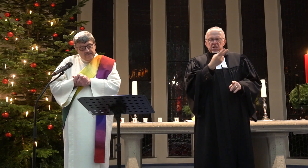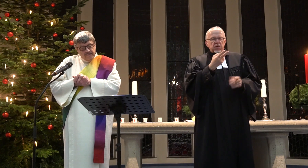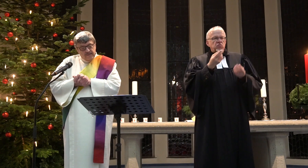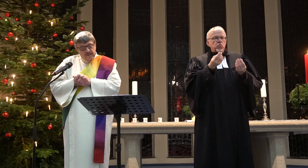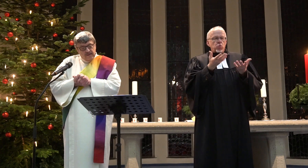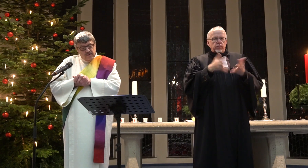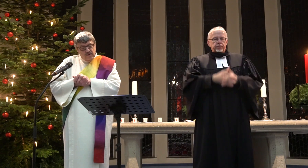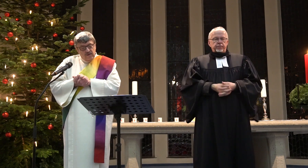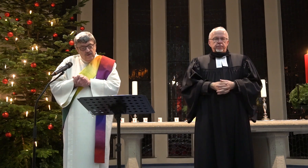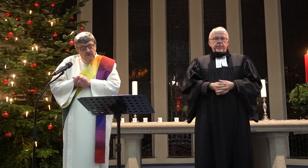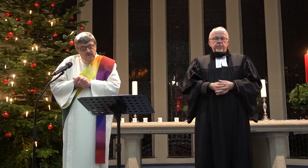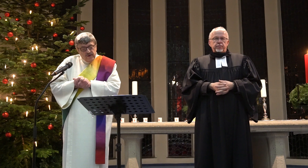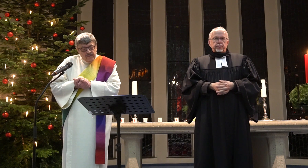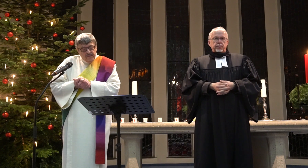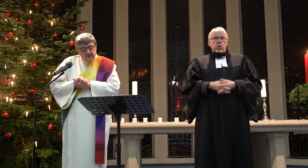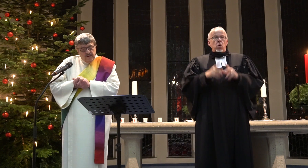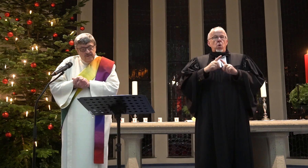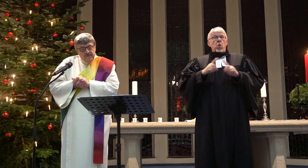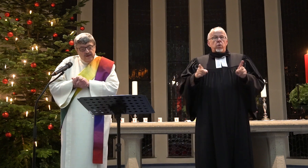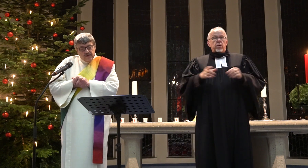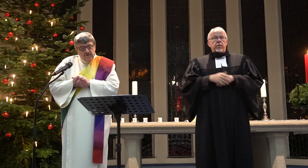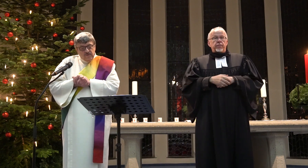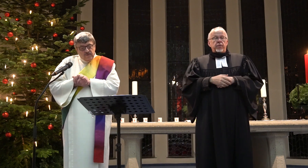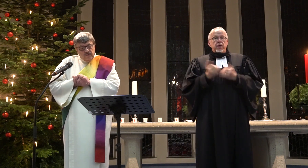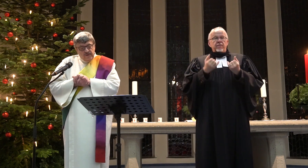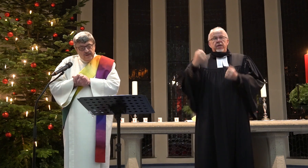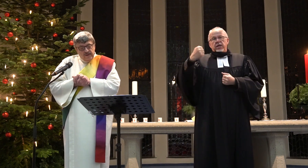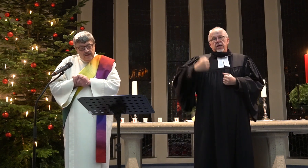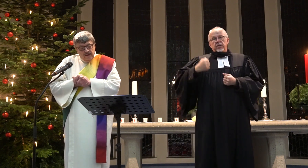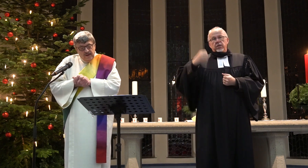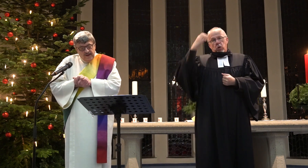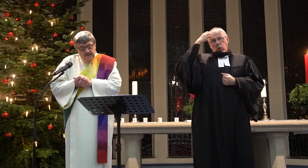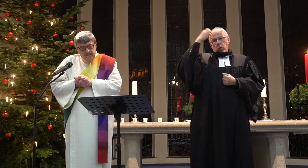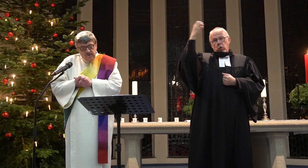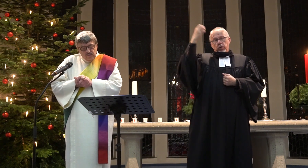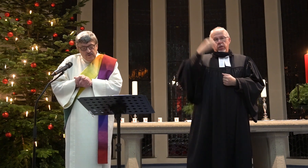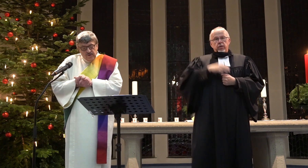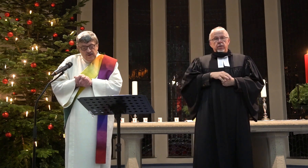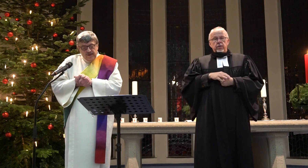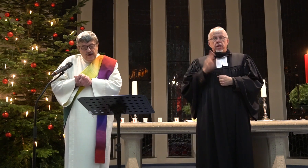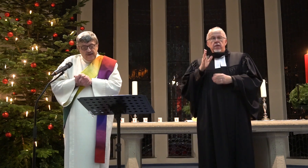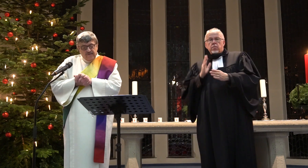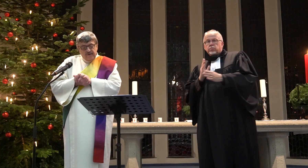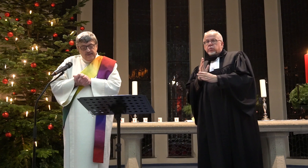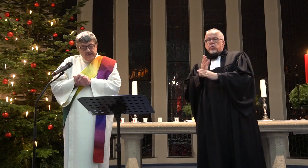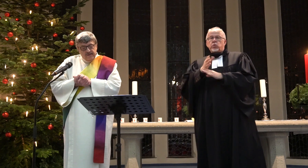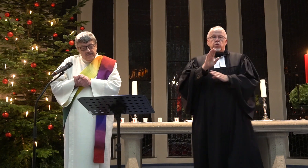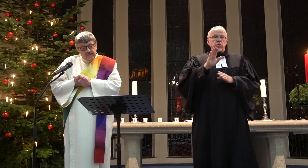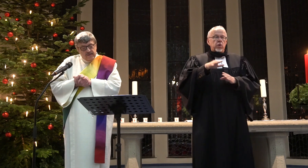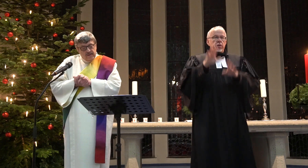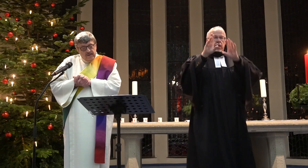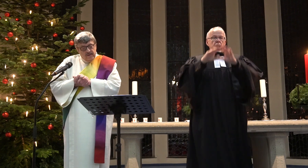gemerkt. Oder wie Hirten und Könige hätten besuchen sollen die heilige